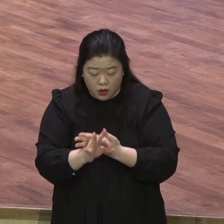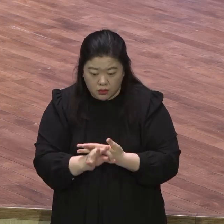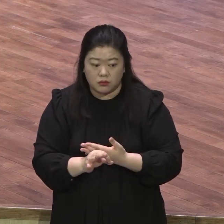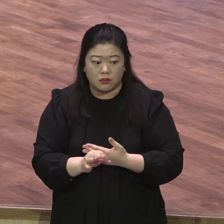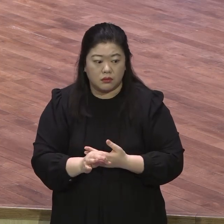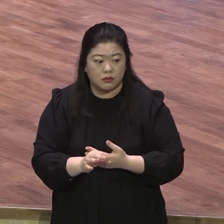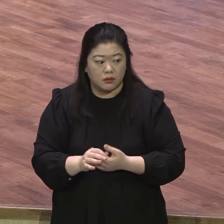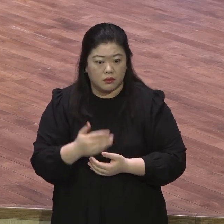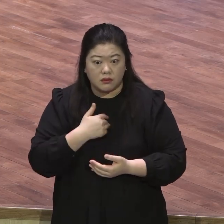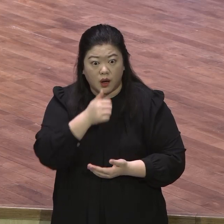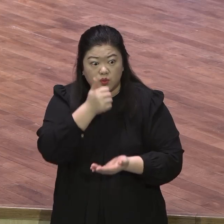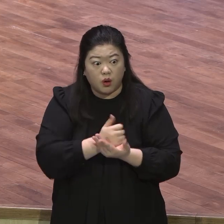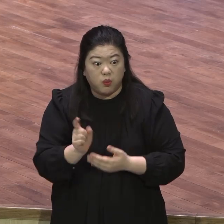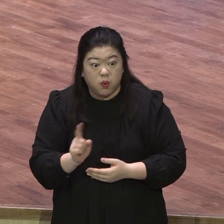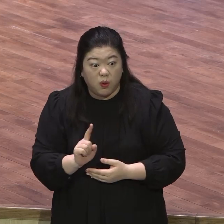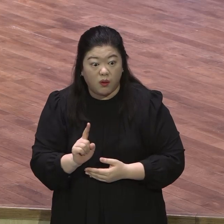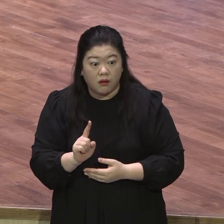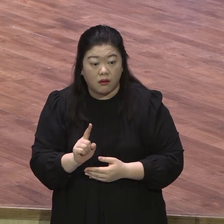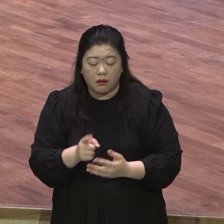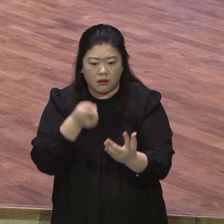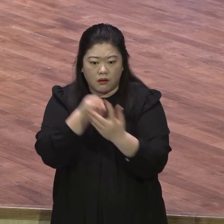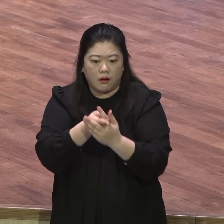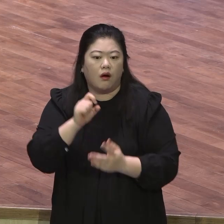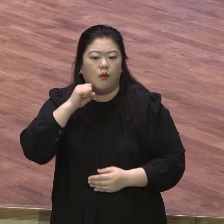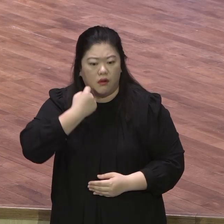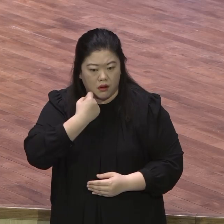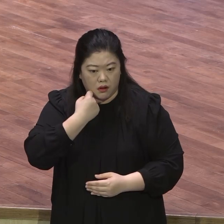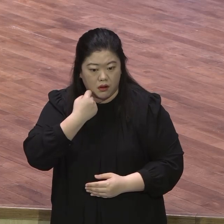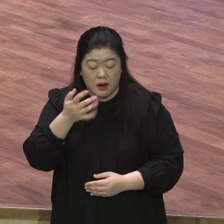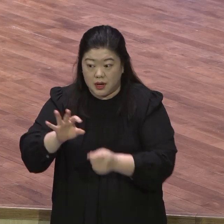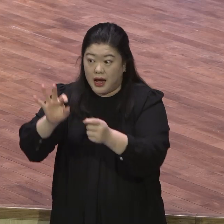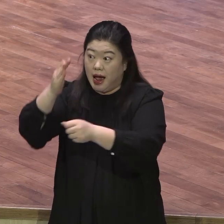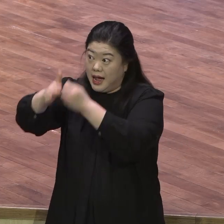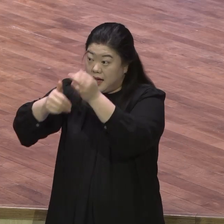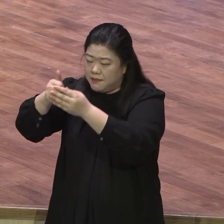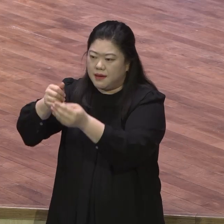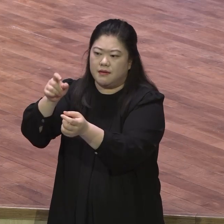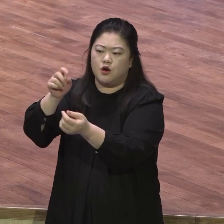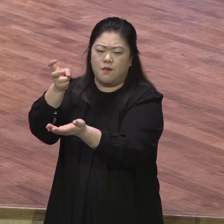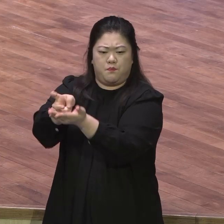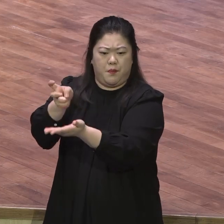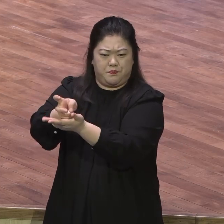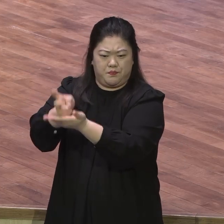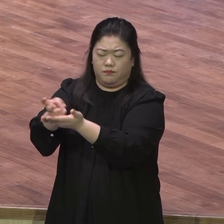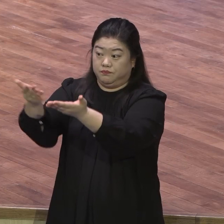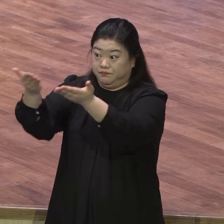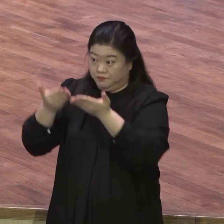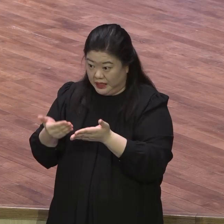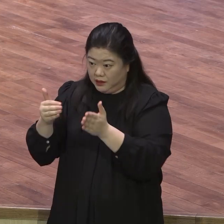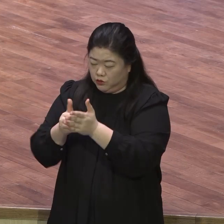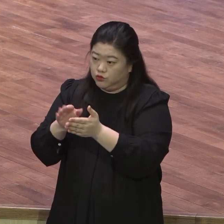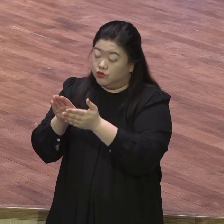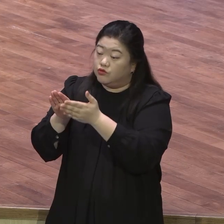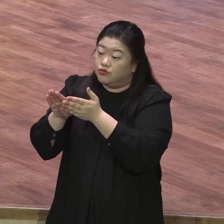자에 대한 법이 없기 때문에 죄가 없는 거예요. 제가 율법을 하나 주시기 전에는 이스라엘 백성들이